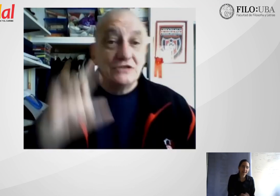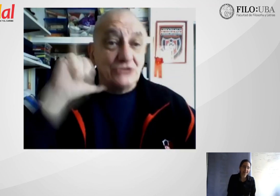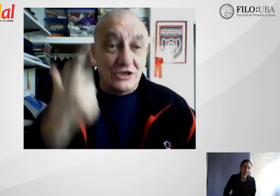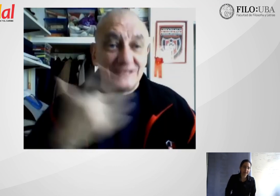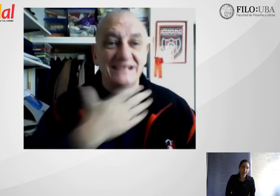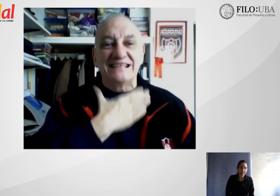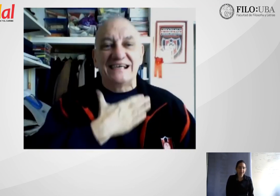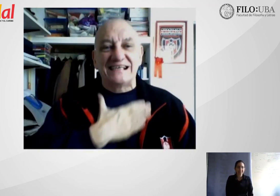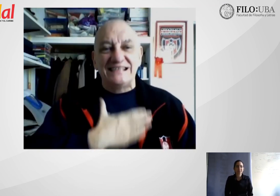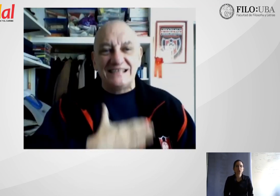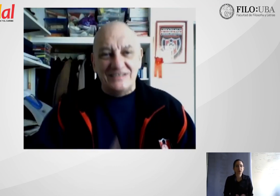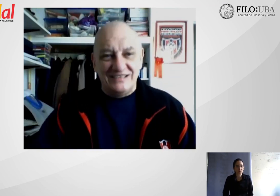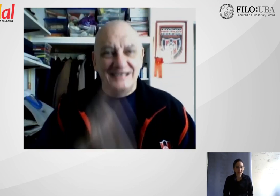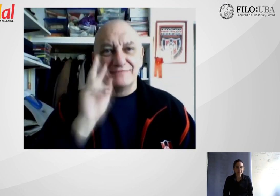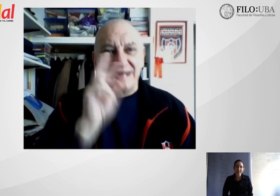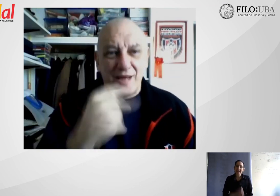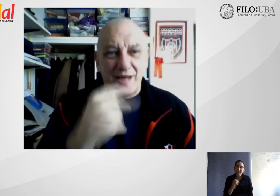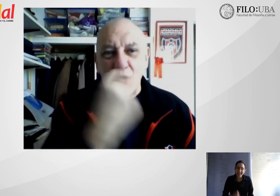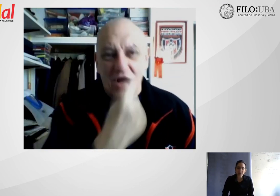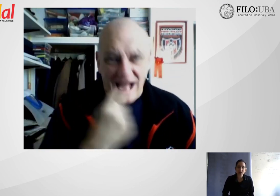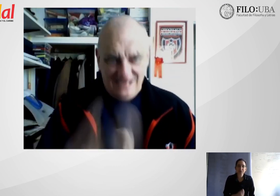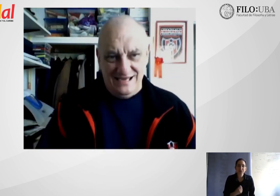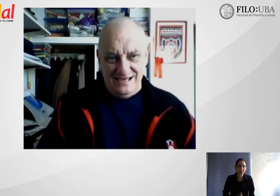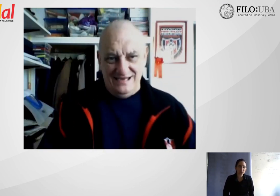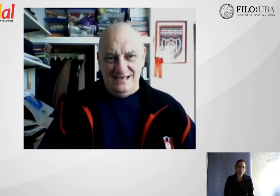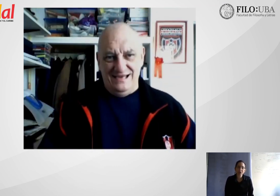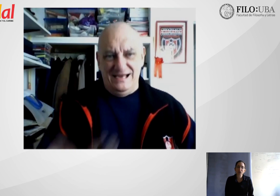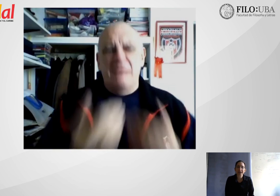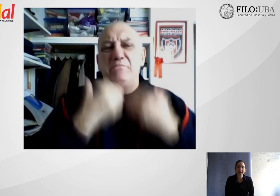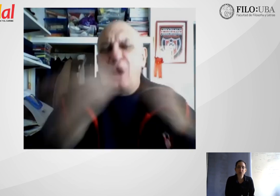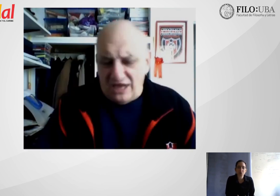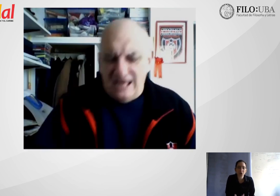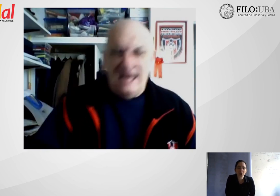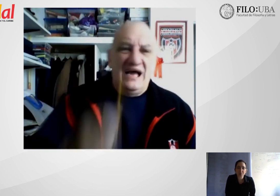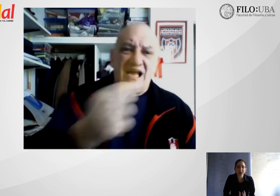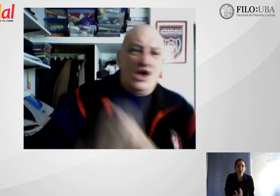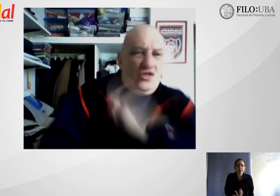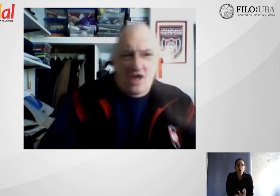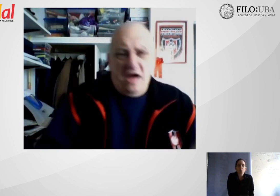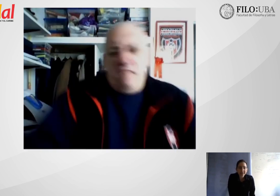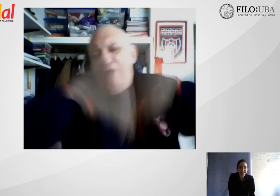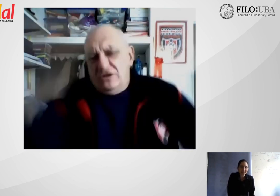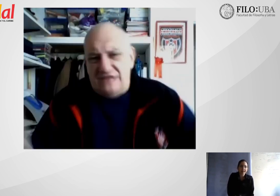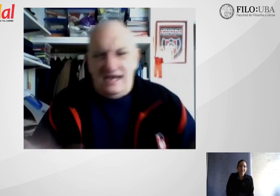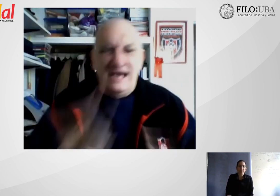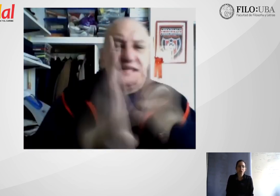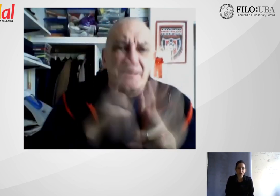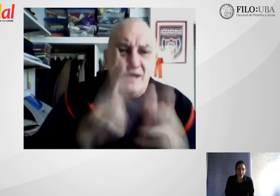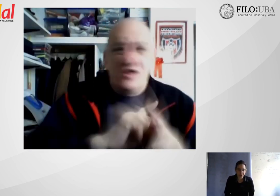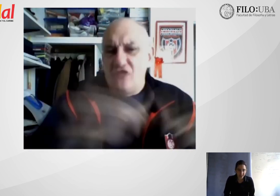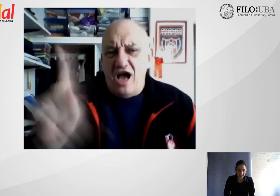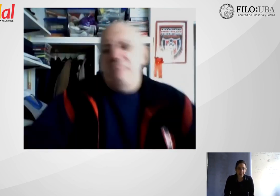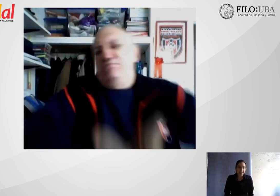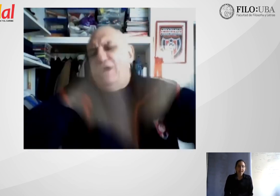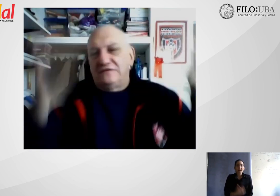Ustedes ven que de esta manera me ven si yo estoy hablando. Esto a las personas sordas nos tranquiliza un montón, porque nos damos cuenta si está hablando o